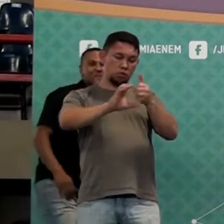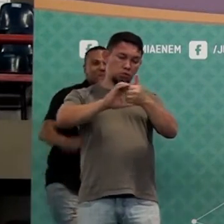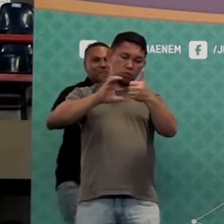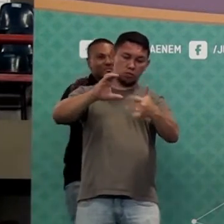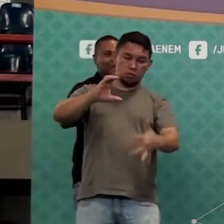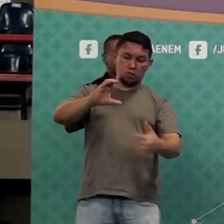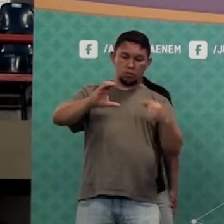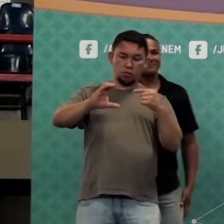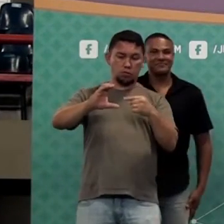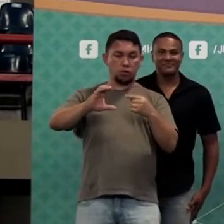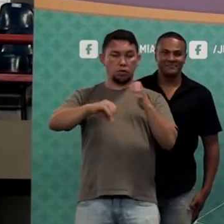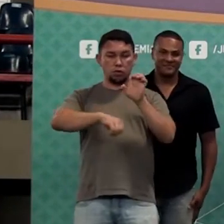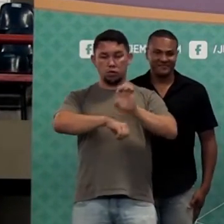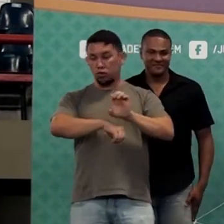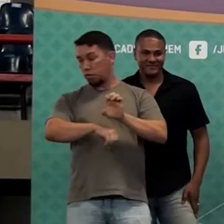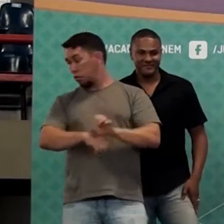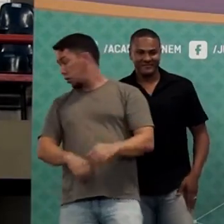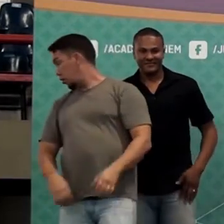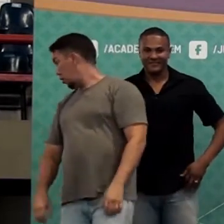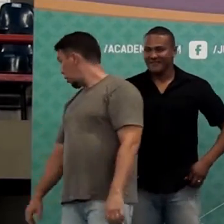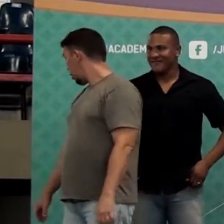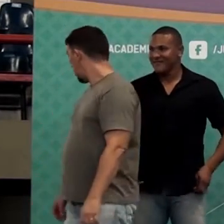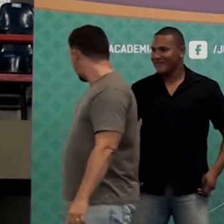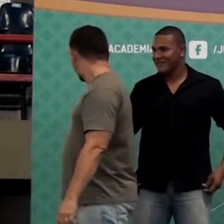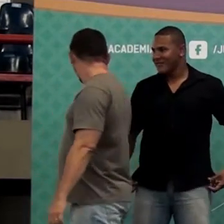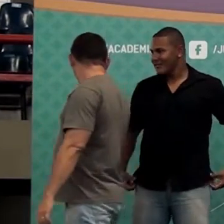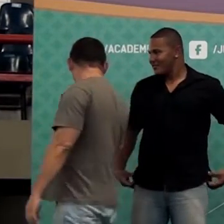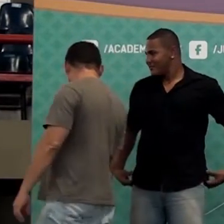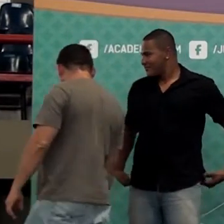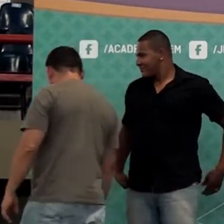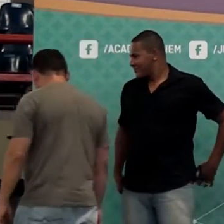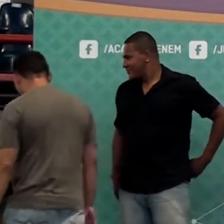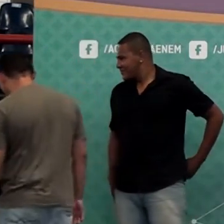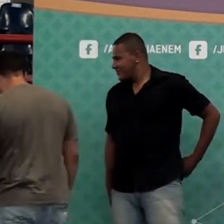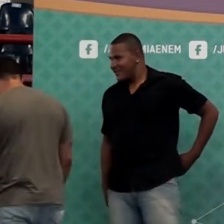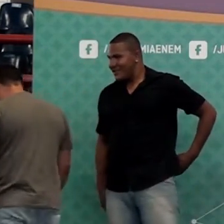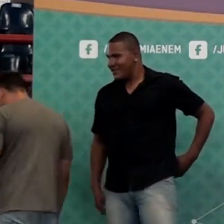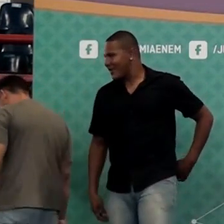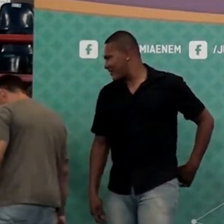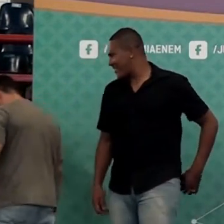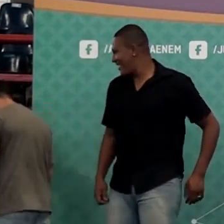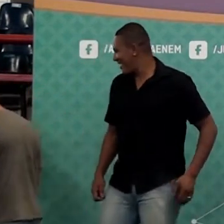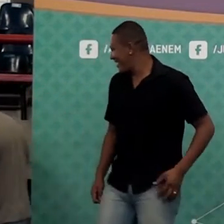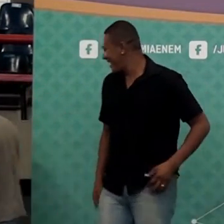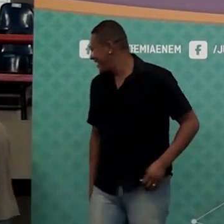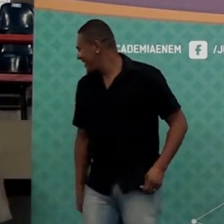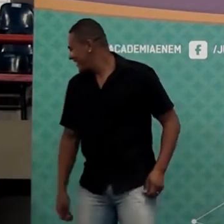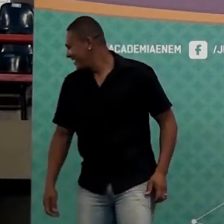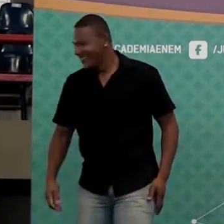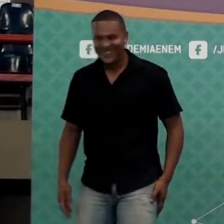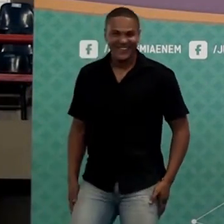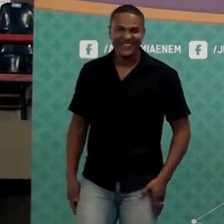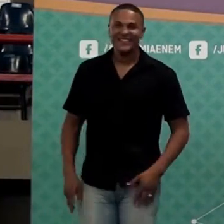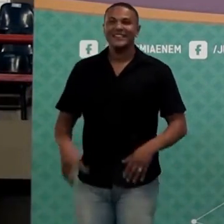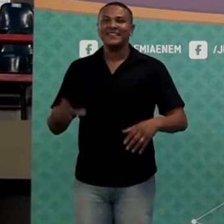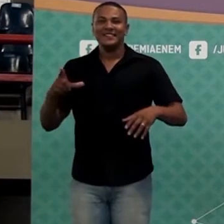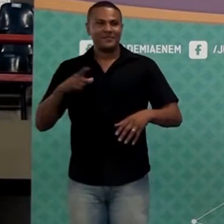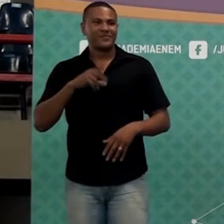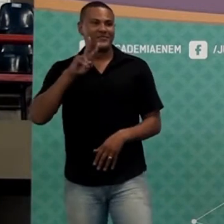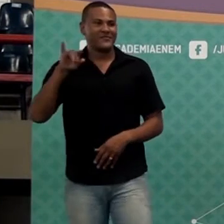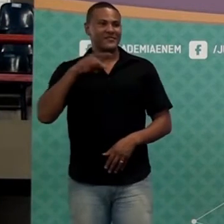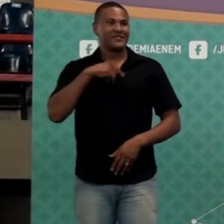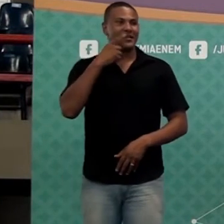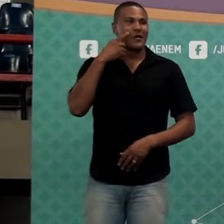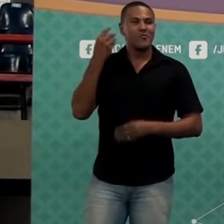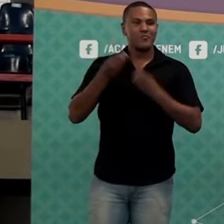de Estado. Então, a gente vai começar com o Estado moderno, que é o absolutismo. Vamos passar pela doutrina econômica